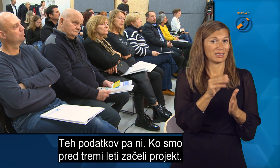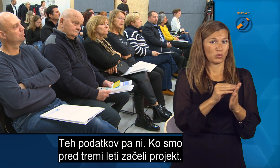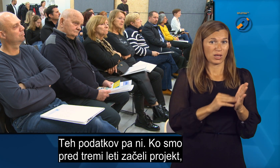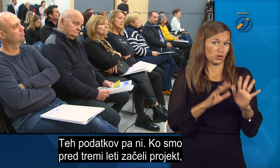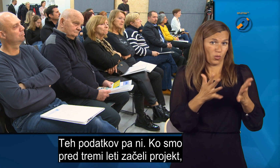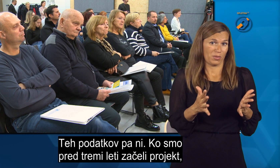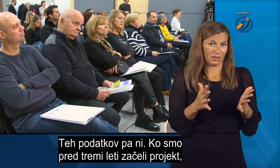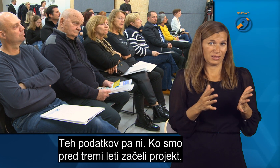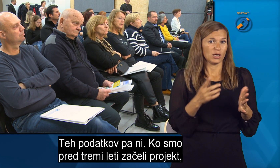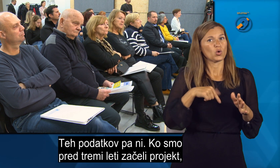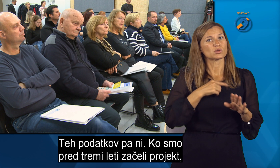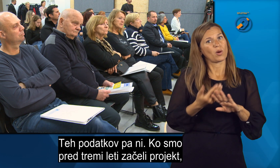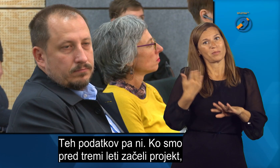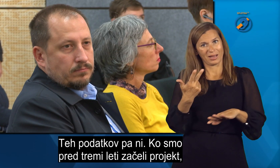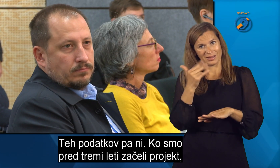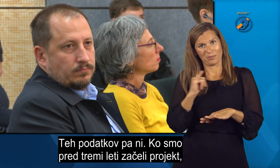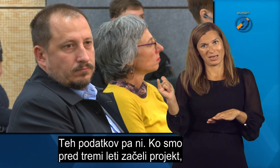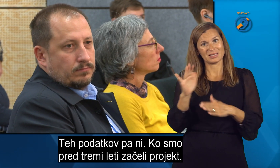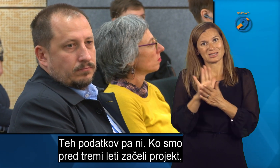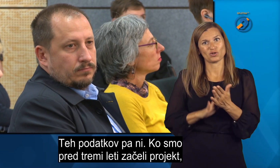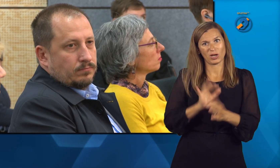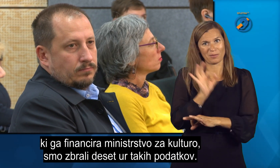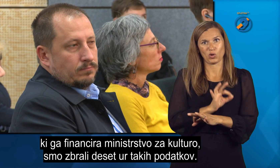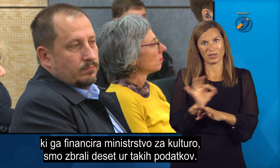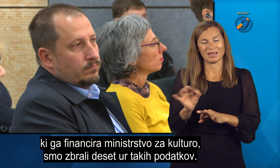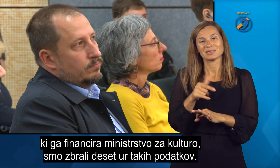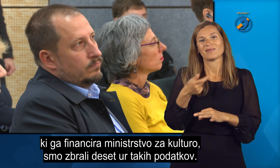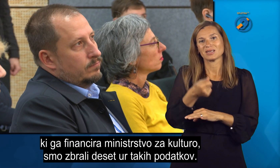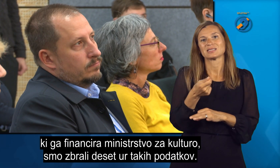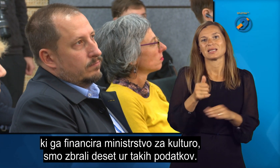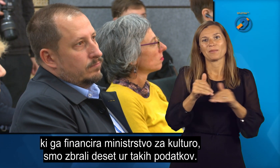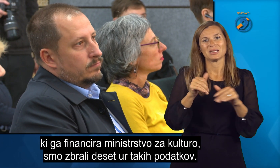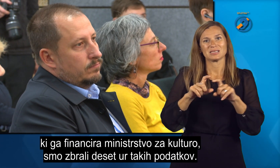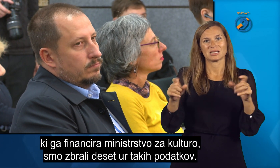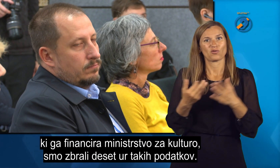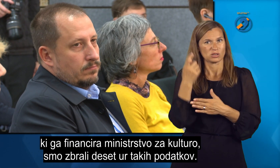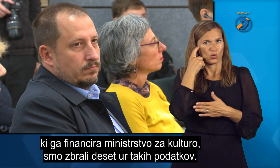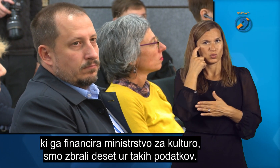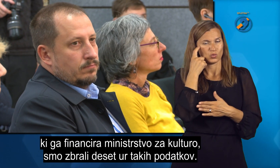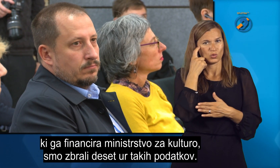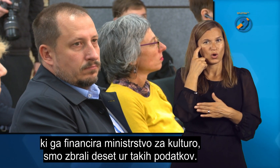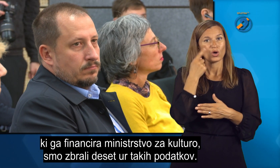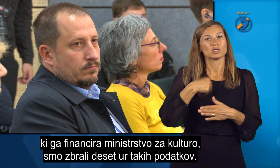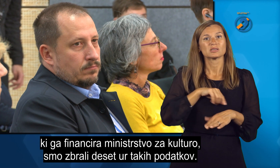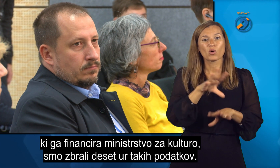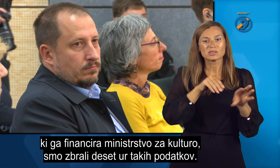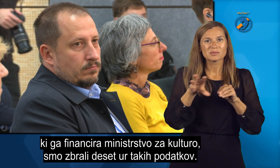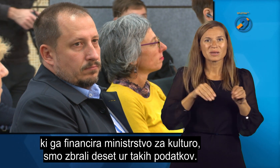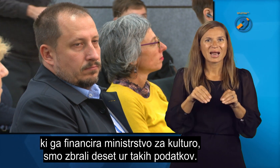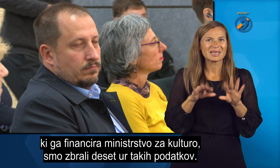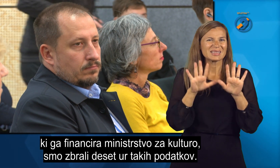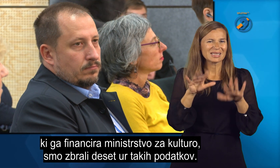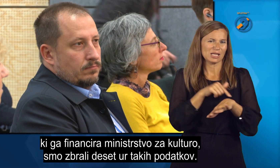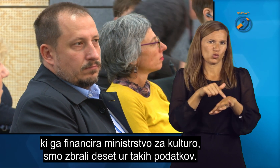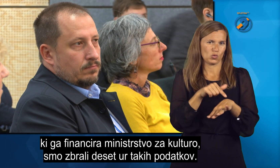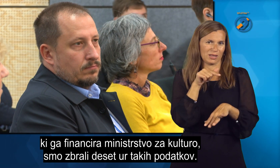ni. Ko smo pred 3 leti začeli projekt, ki ga financira Ministrstvo za kulturo, smo zbrali 10